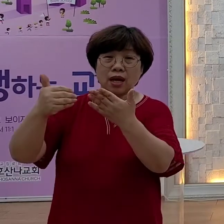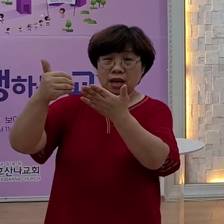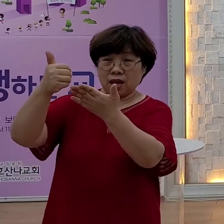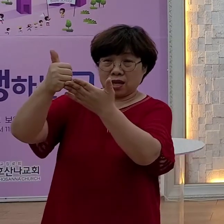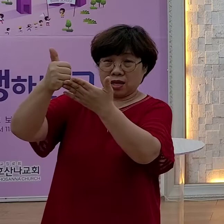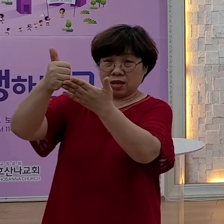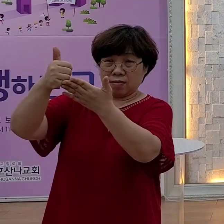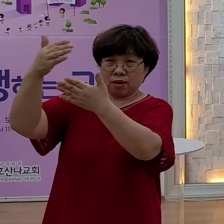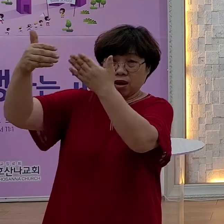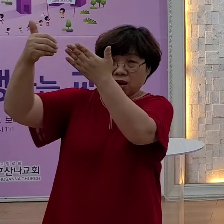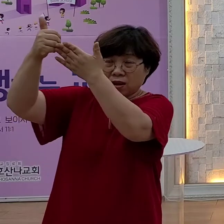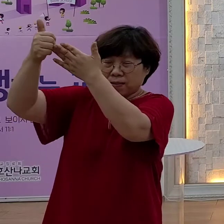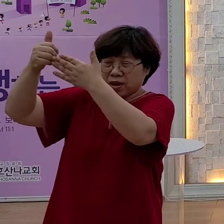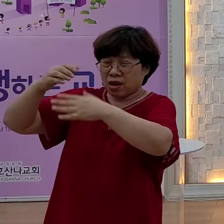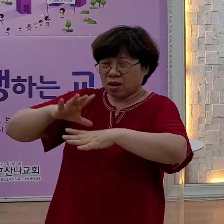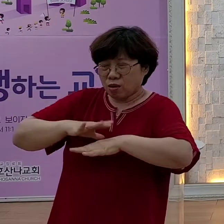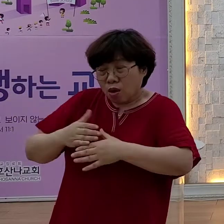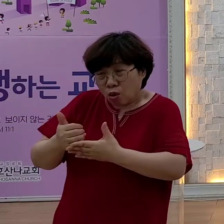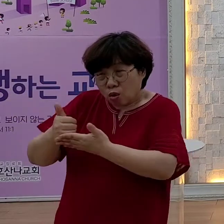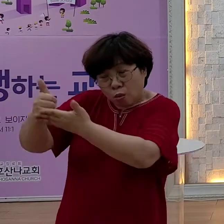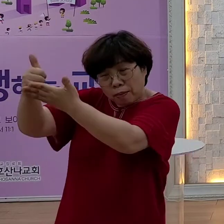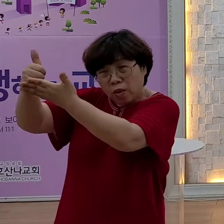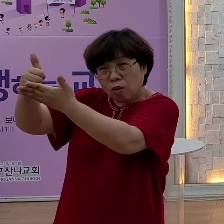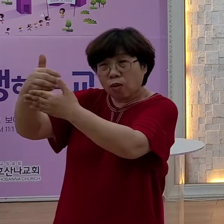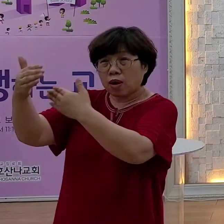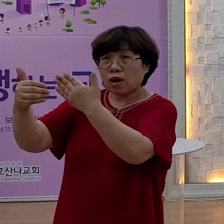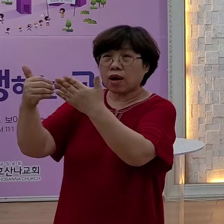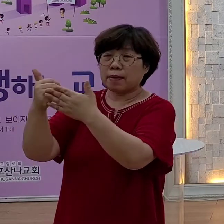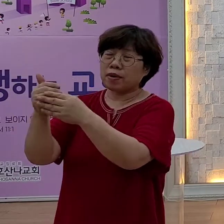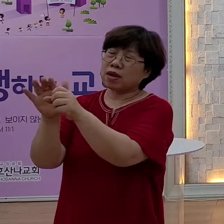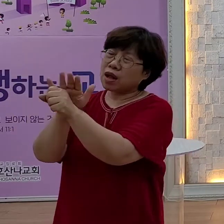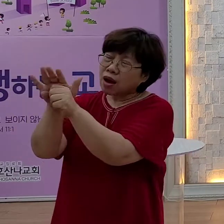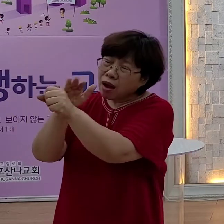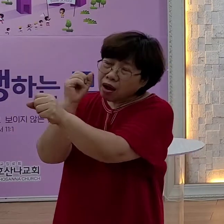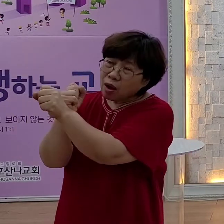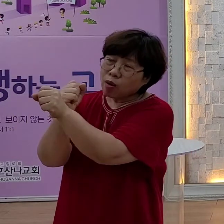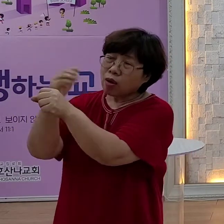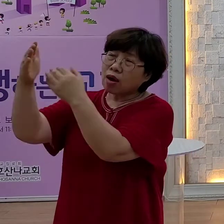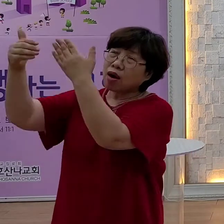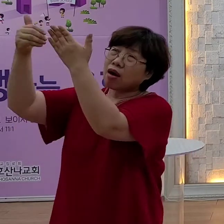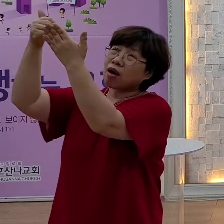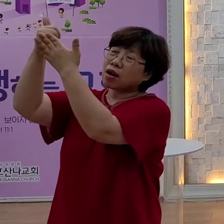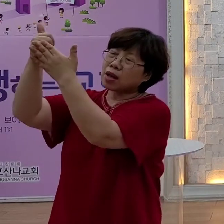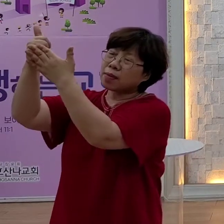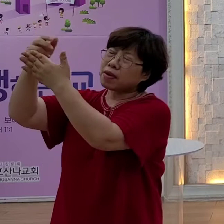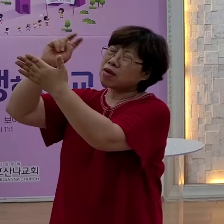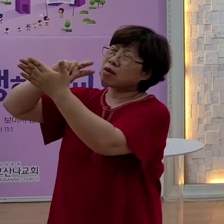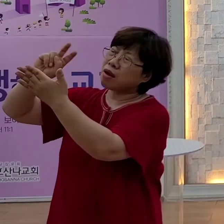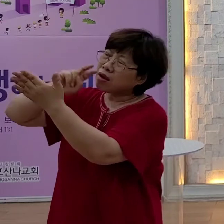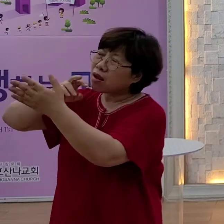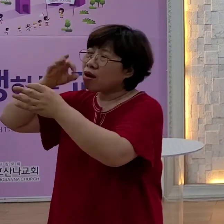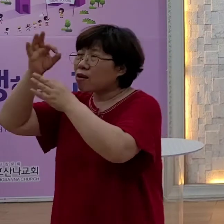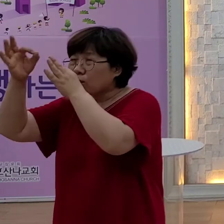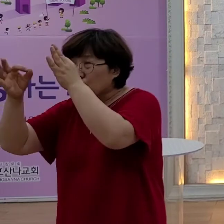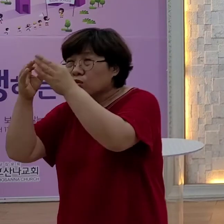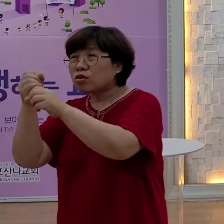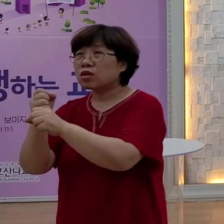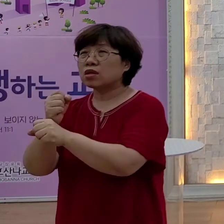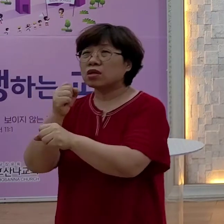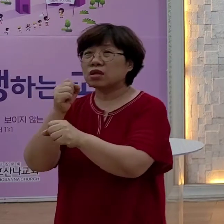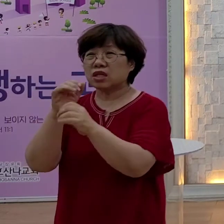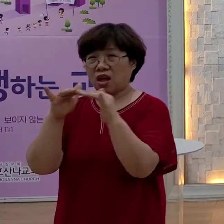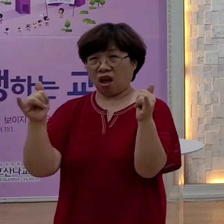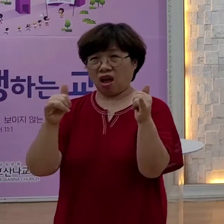하나님을 경외하고 하나님을 사랑하고 또 하나님을 찬양하고 여러분 이게